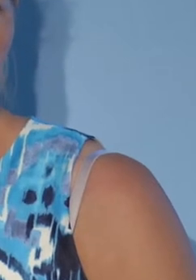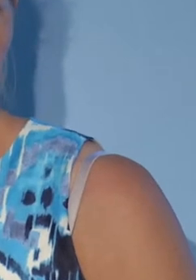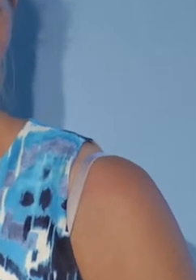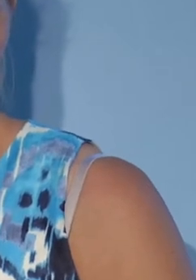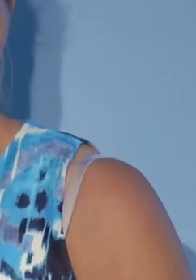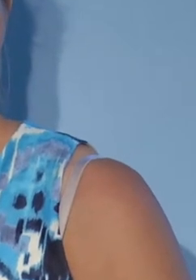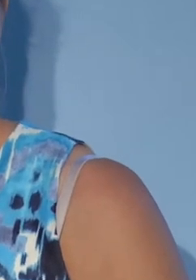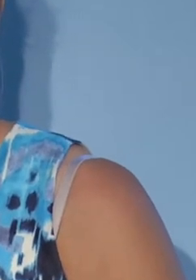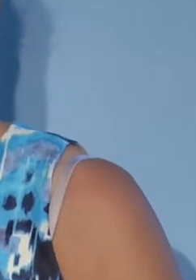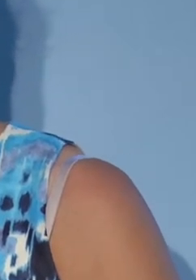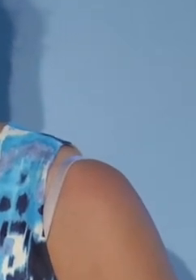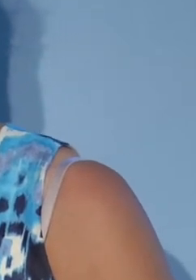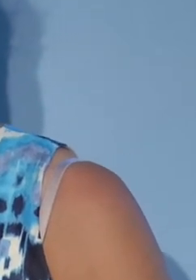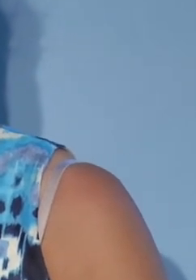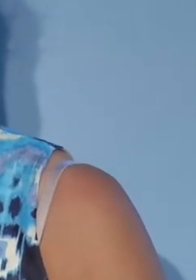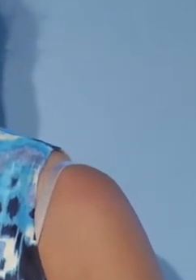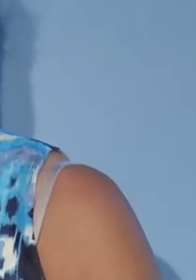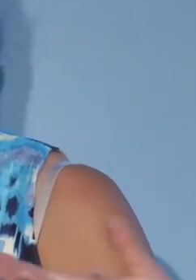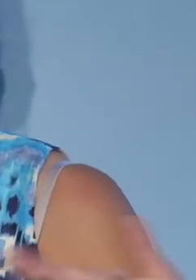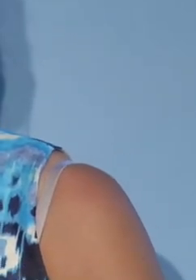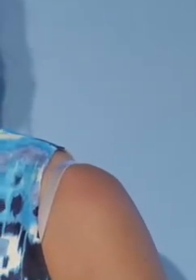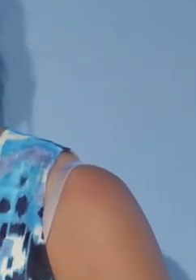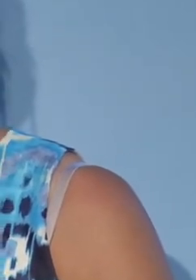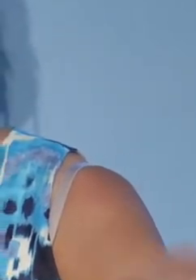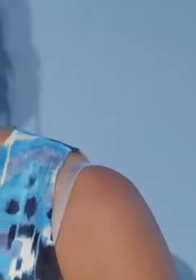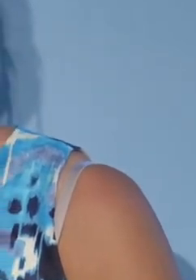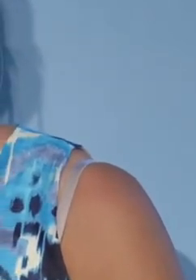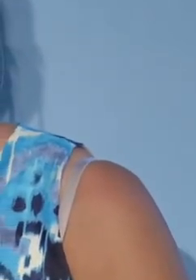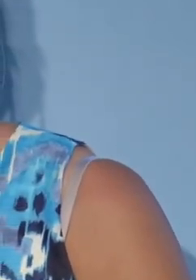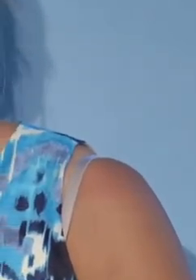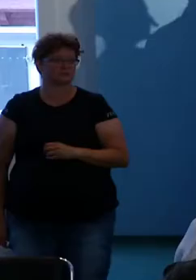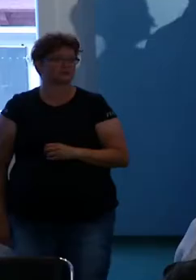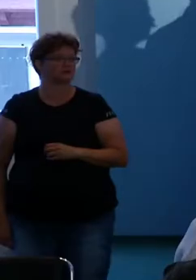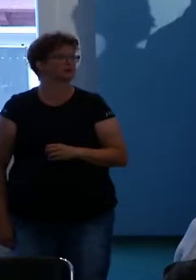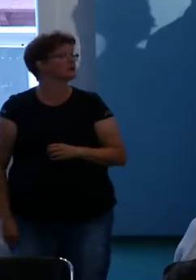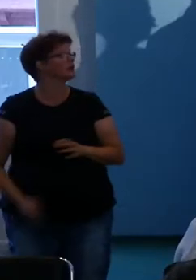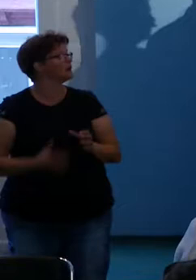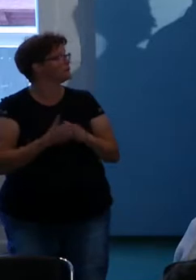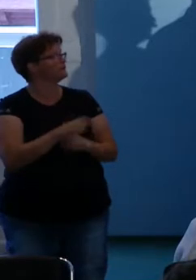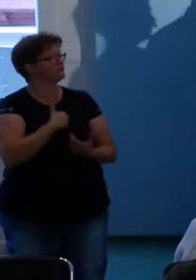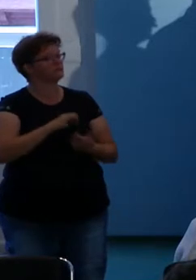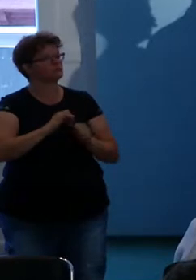behandlingen. Däremot kanske att ställa diagnosen och så, att det är viktigt. Men vi måste komma